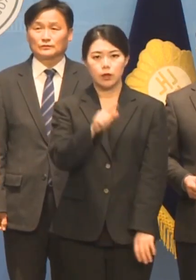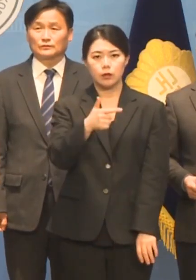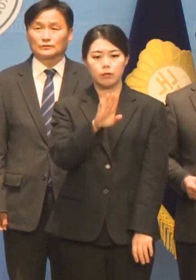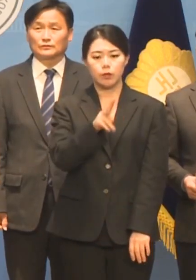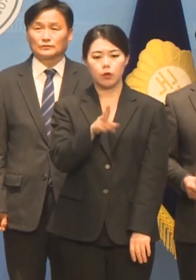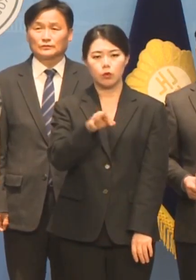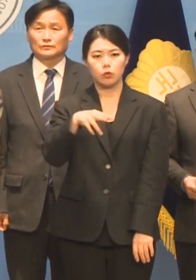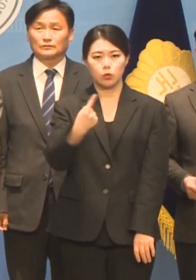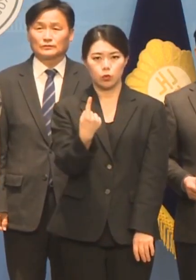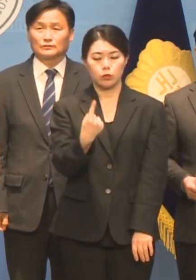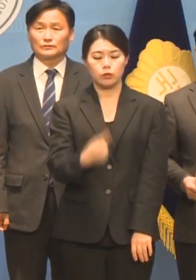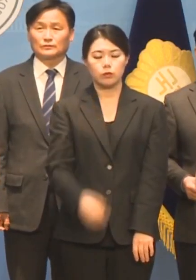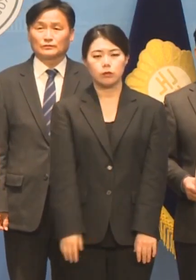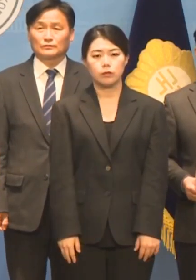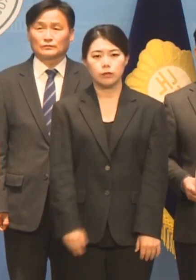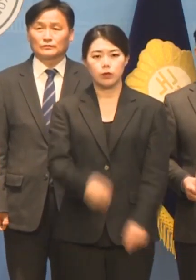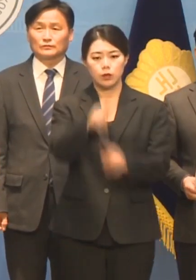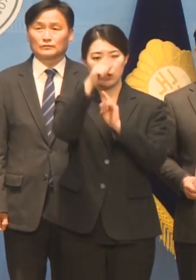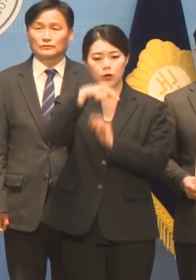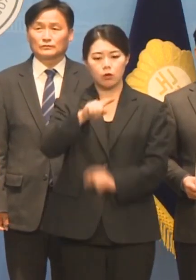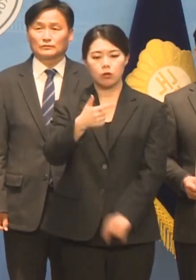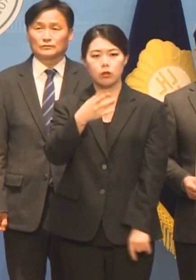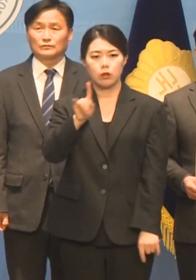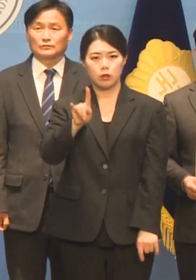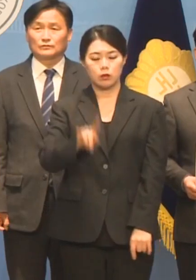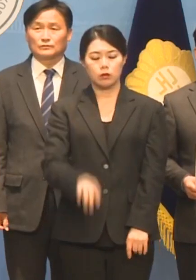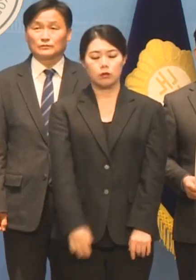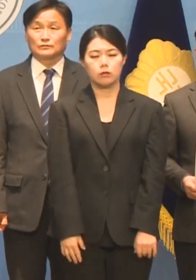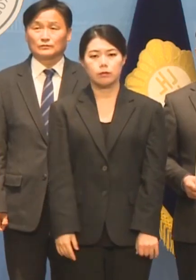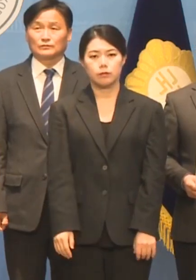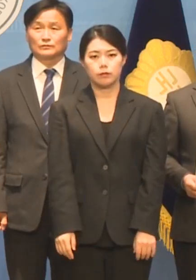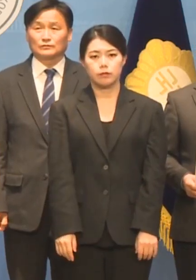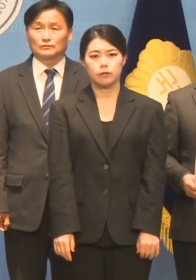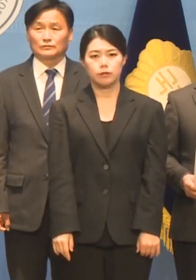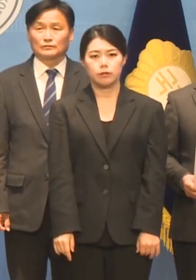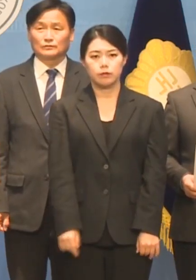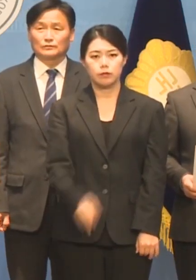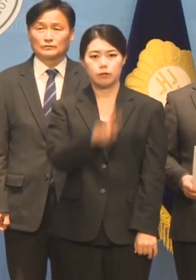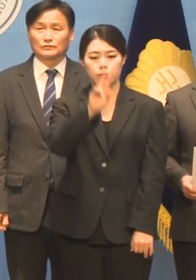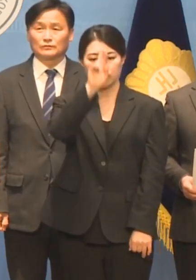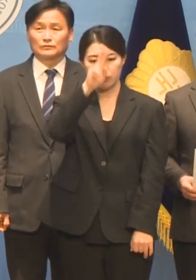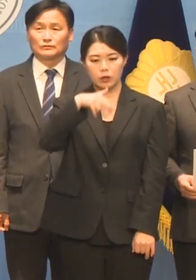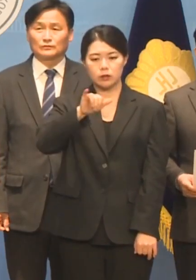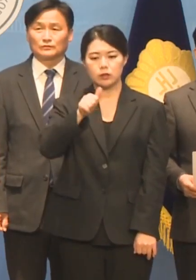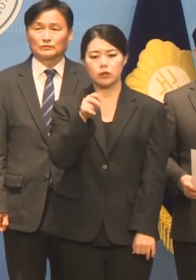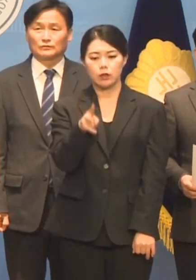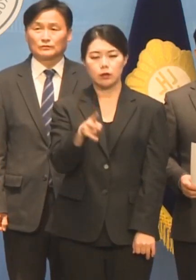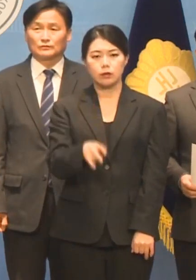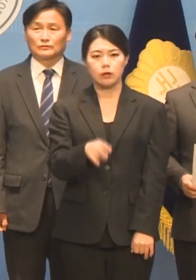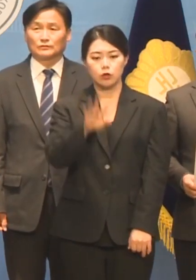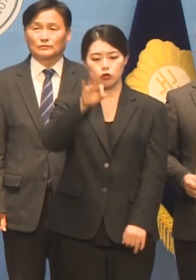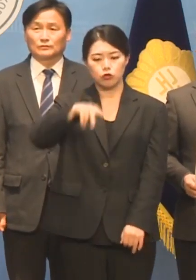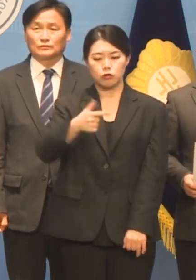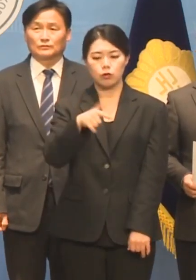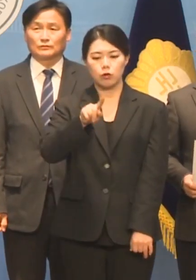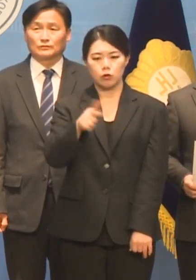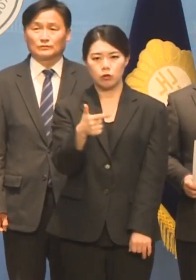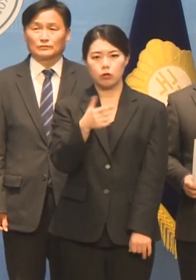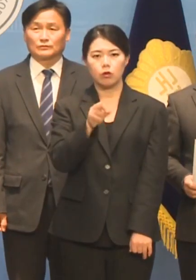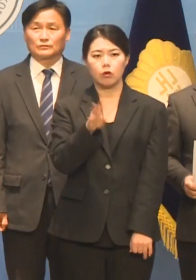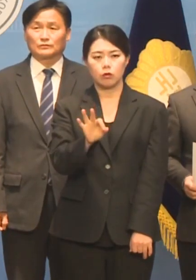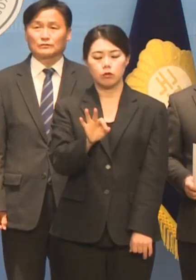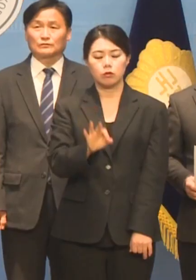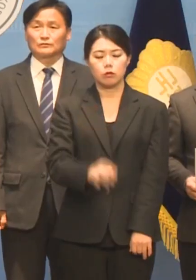한병도 의원님 오셨습니다. 이건태 의원님 오셨습니다. 박지혜 의원님 오셨습니다. 윤건영 의원님 오셨습니다.